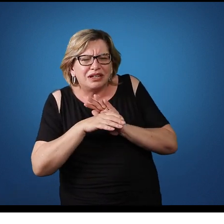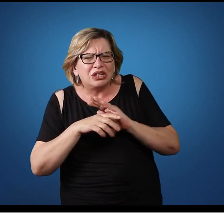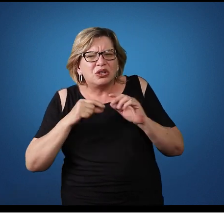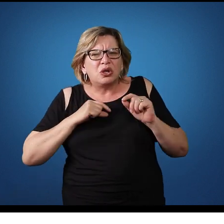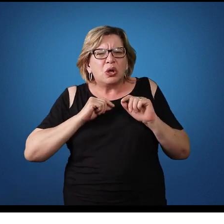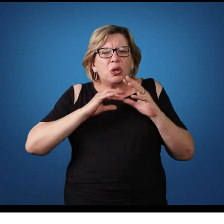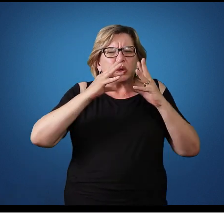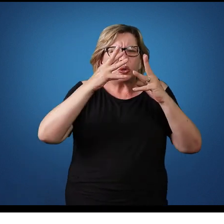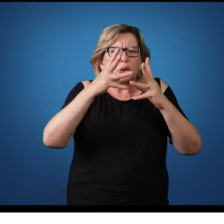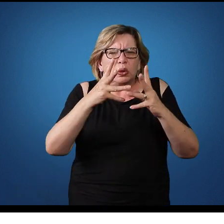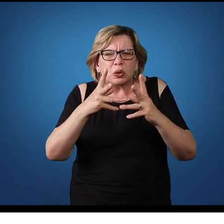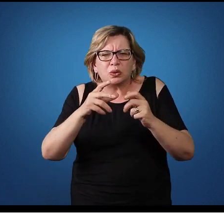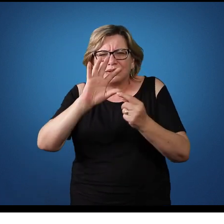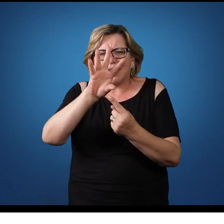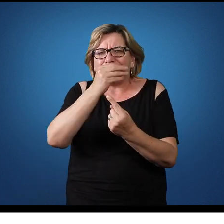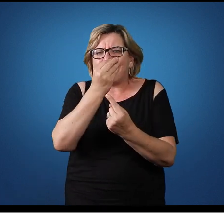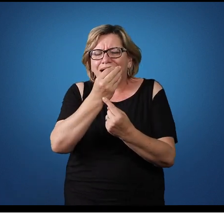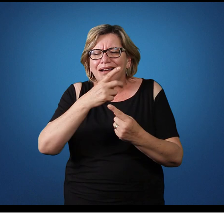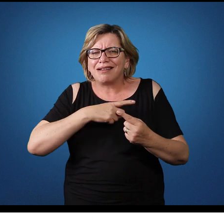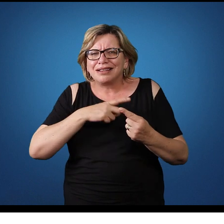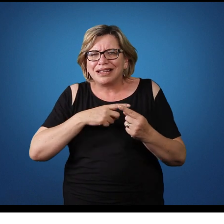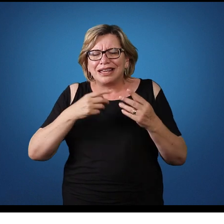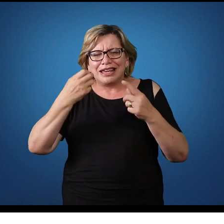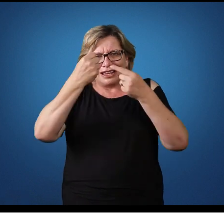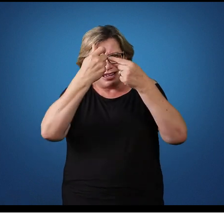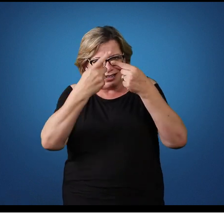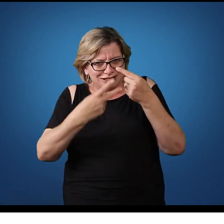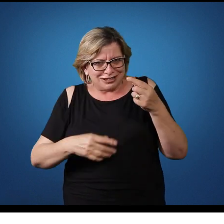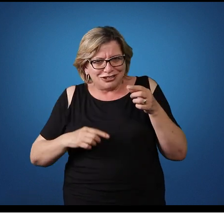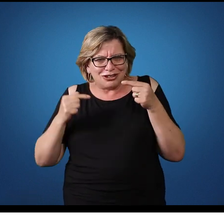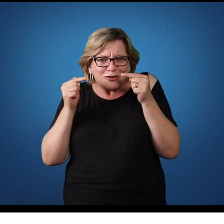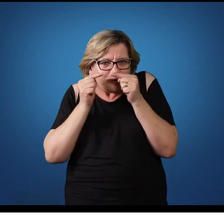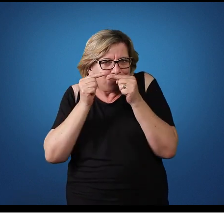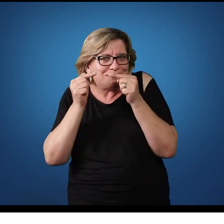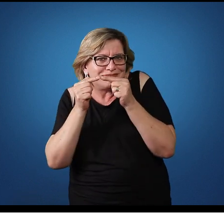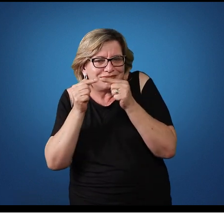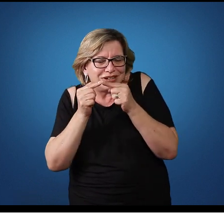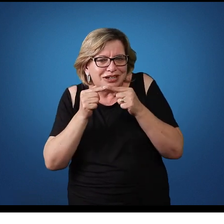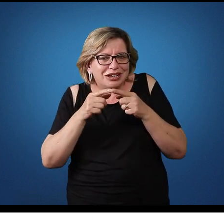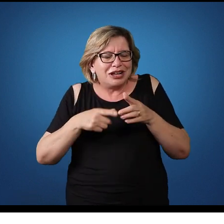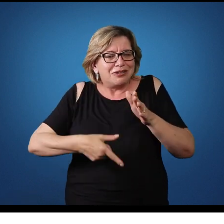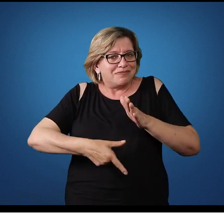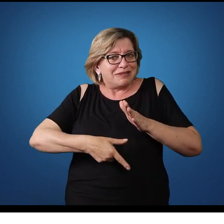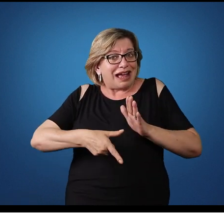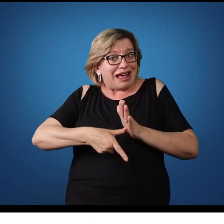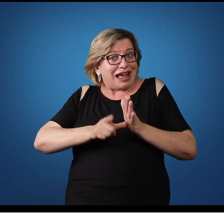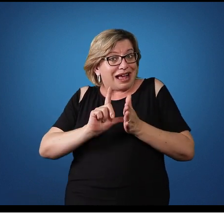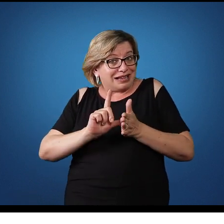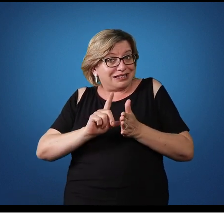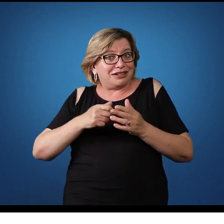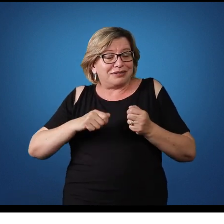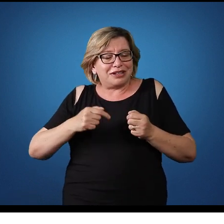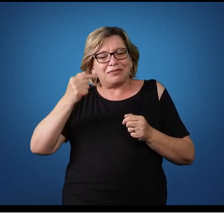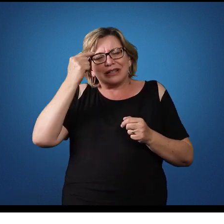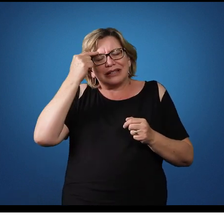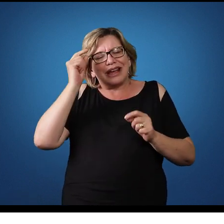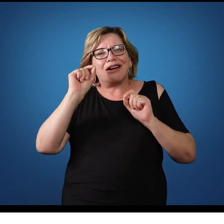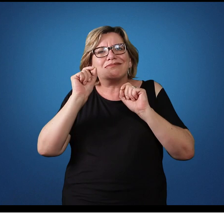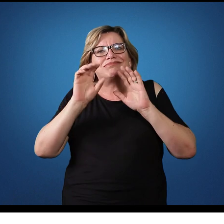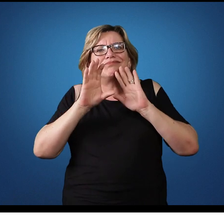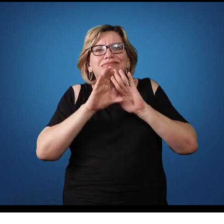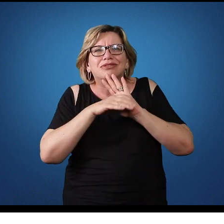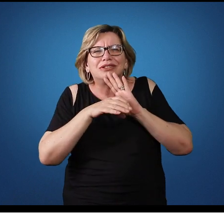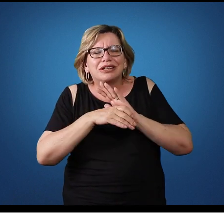comum? Bem, para a gente responder isso, a gente precisa primeiro pensar o que é uma definição.